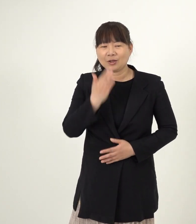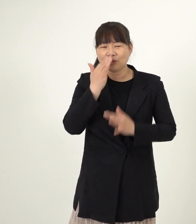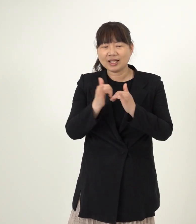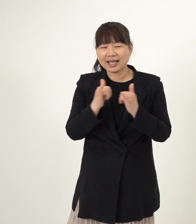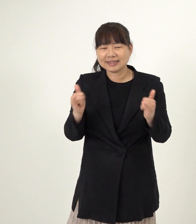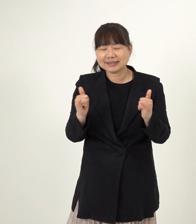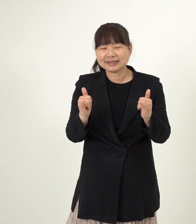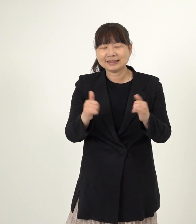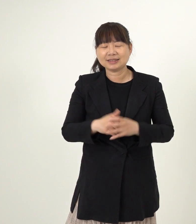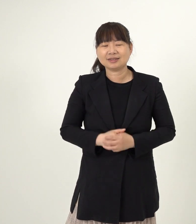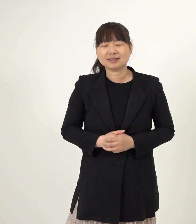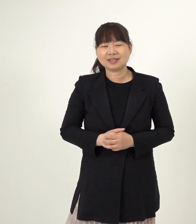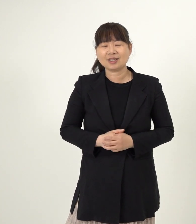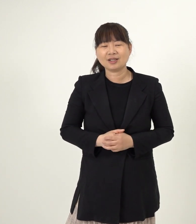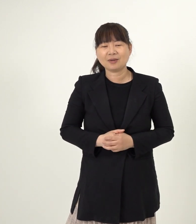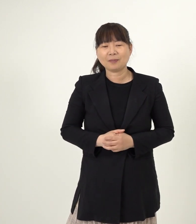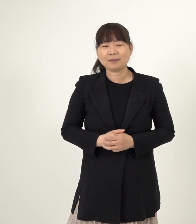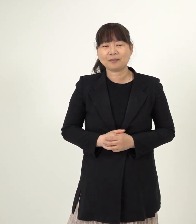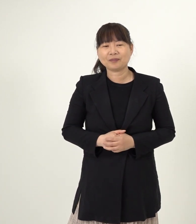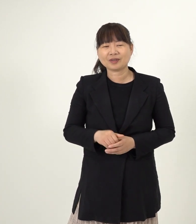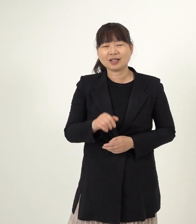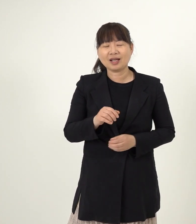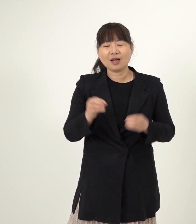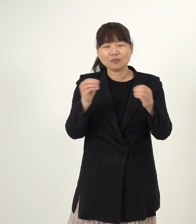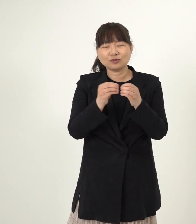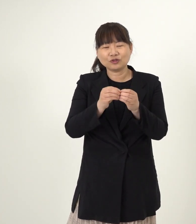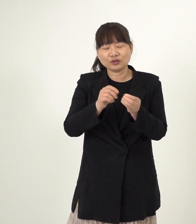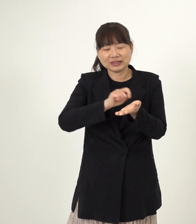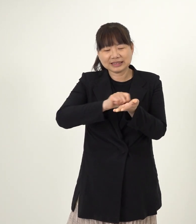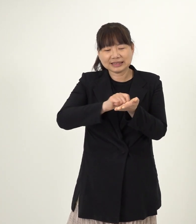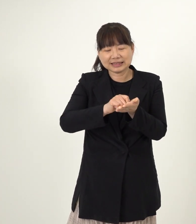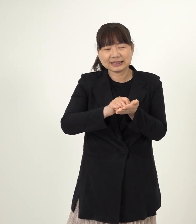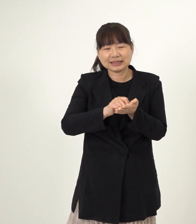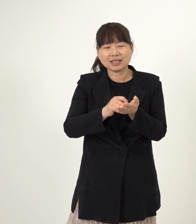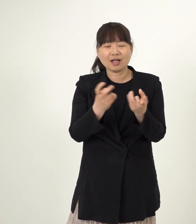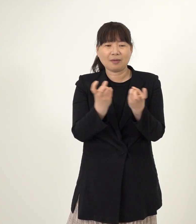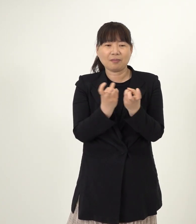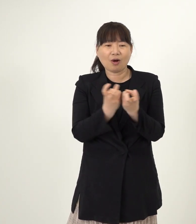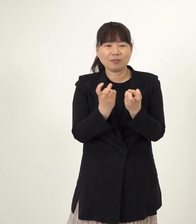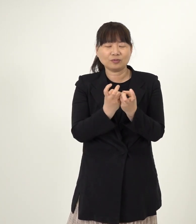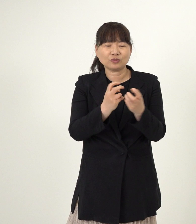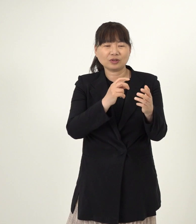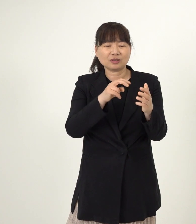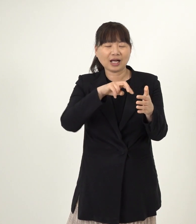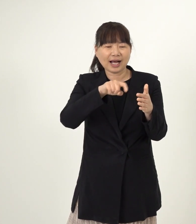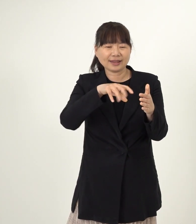유대인들의 수사법의 강화에 따라서 이것이 강화적